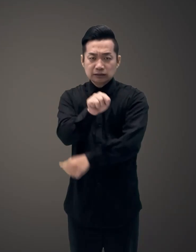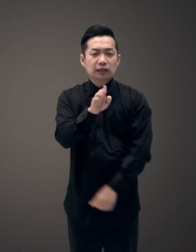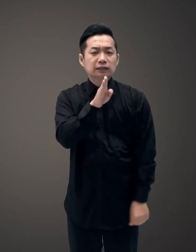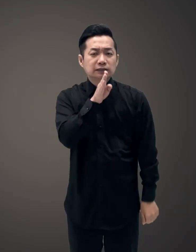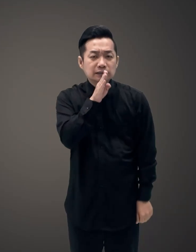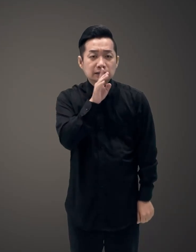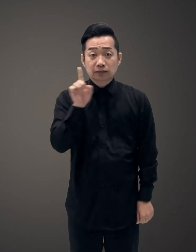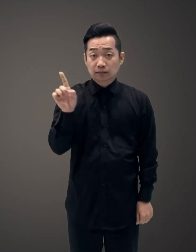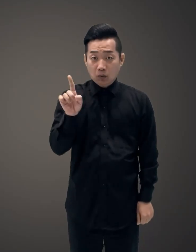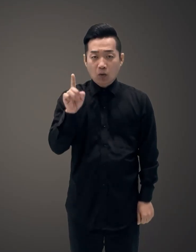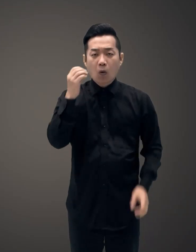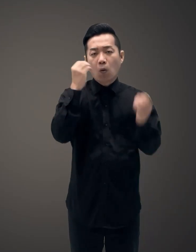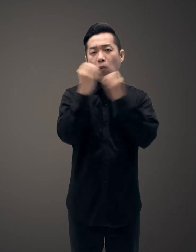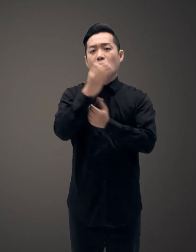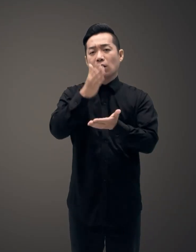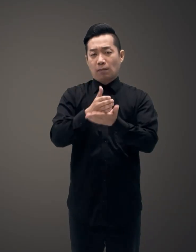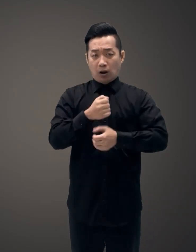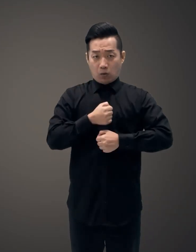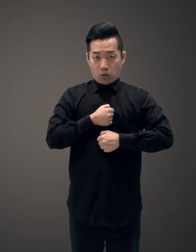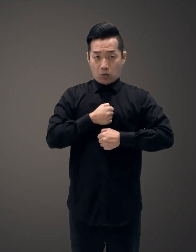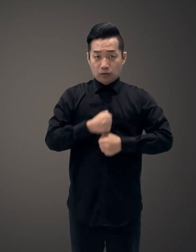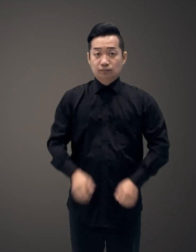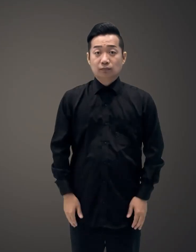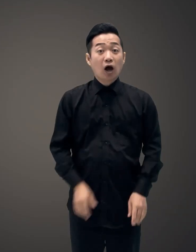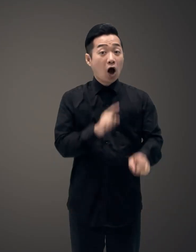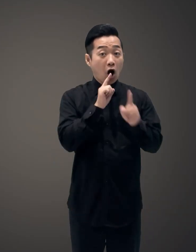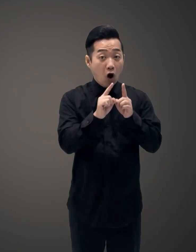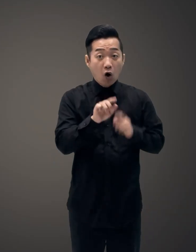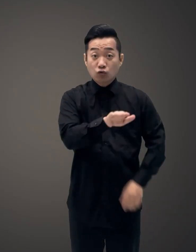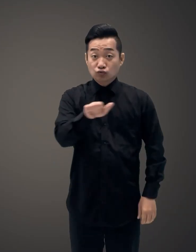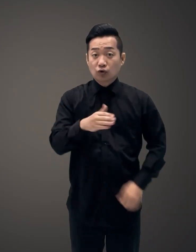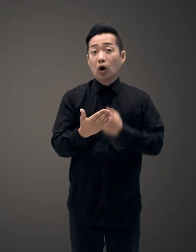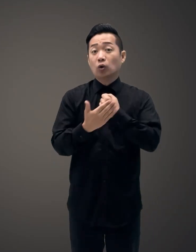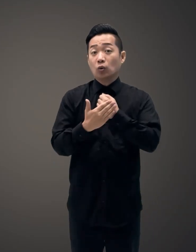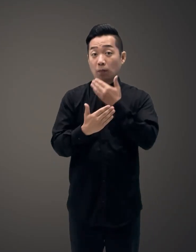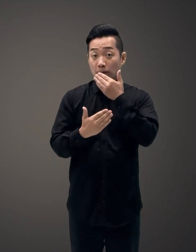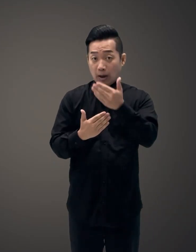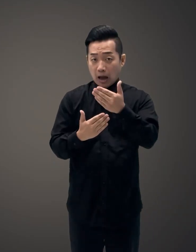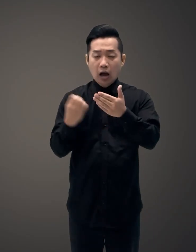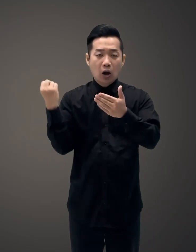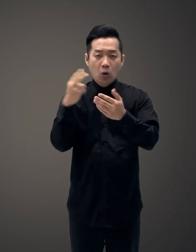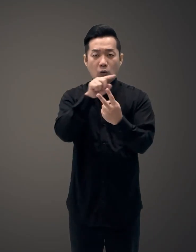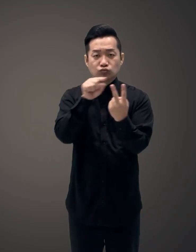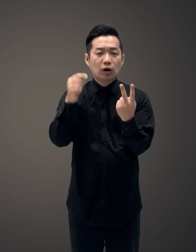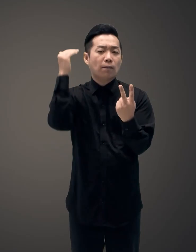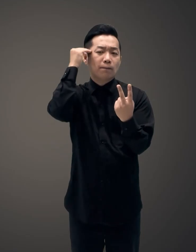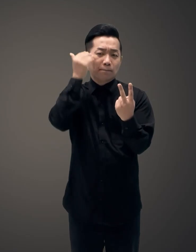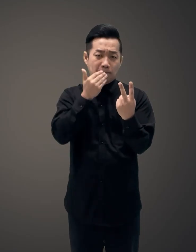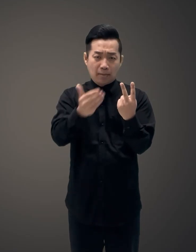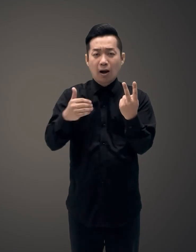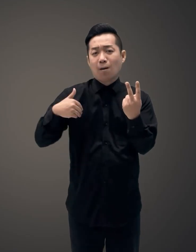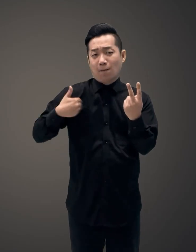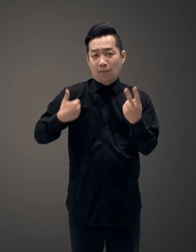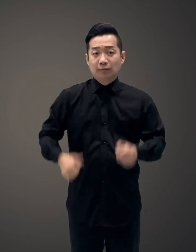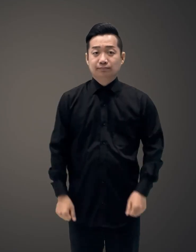착각하지 않도록 주의하라고 말한다. 언어는 우리를 도울 수도 있고 방해할 수도 있다.